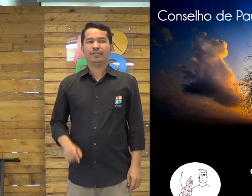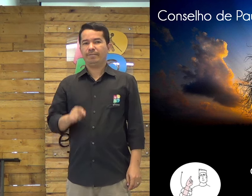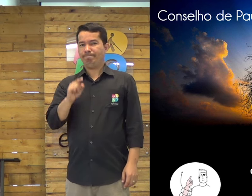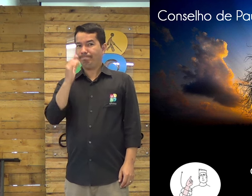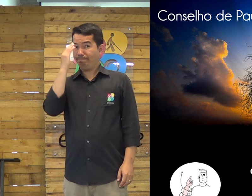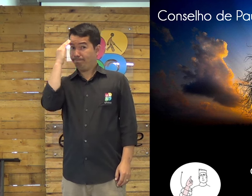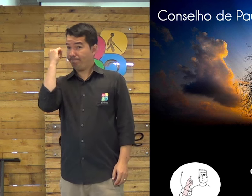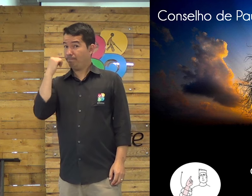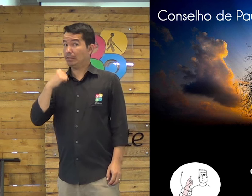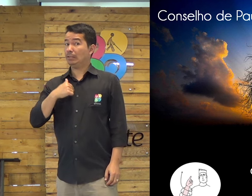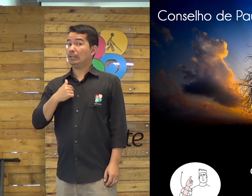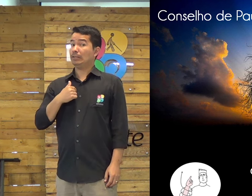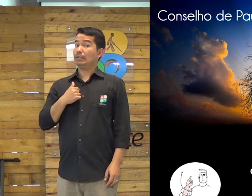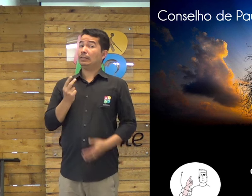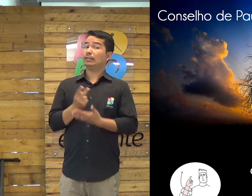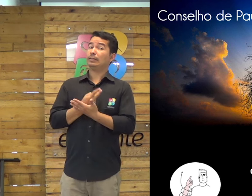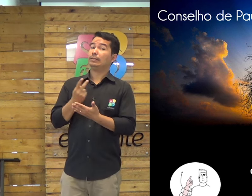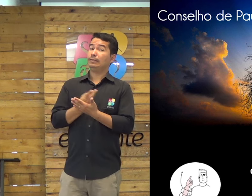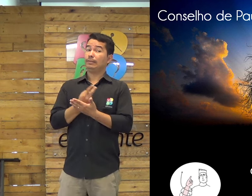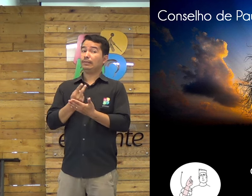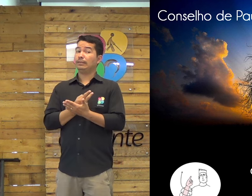Já não te olha.